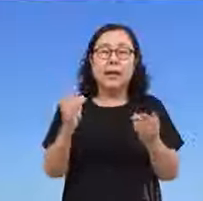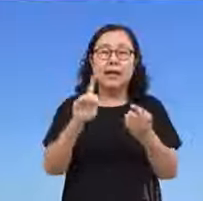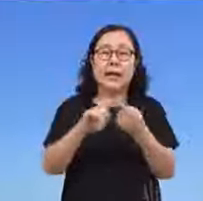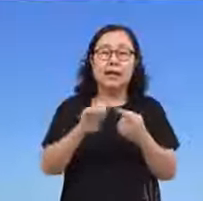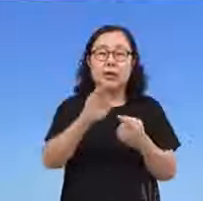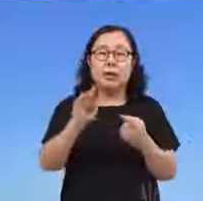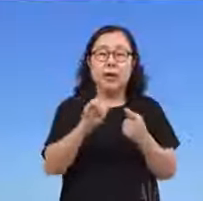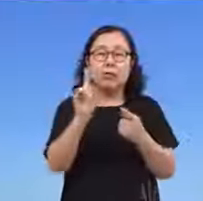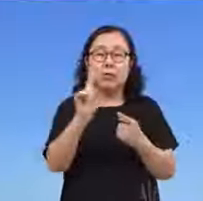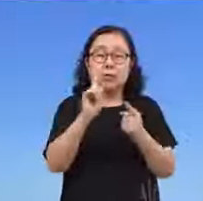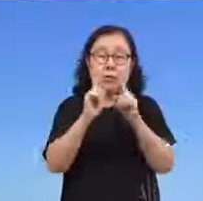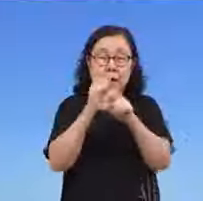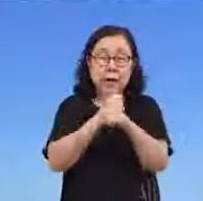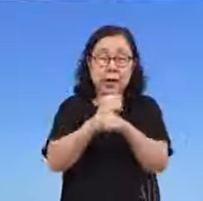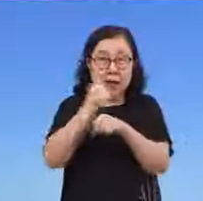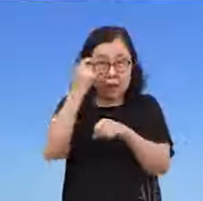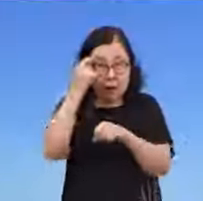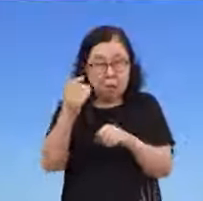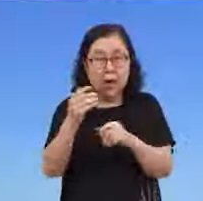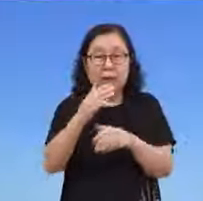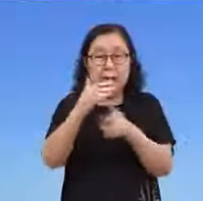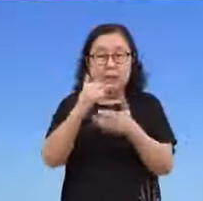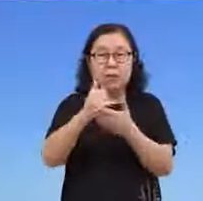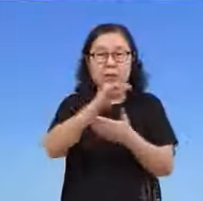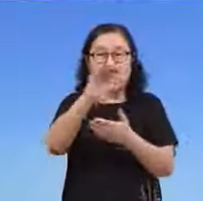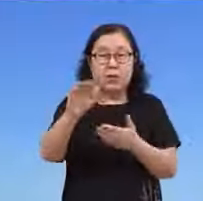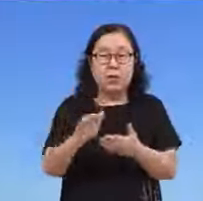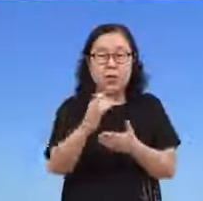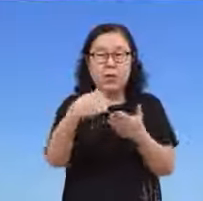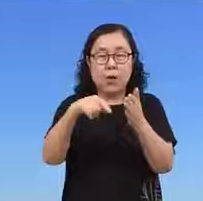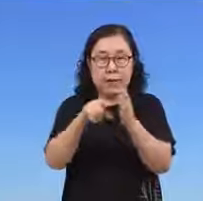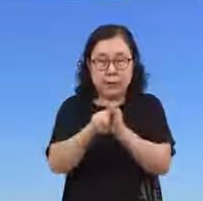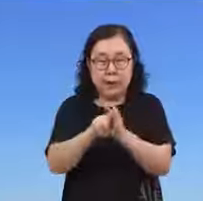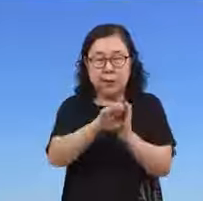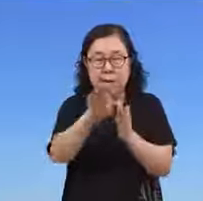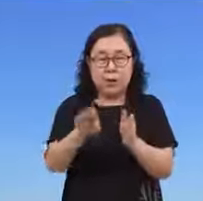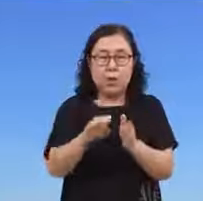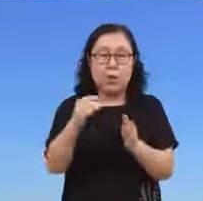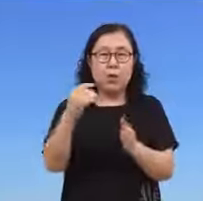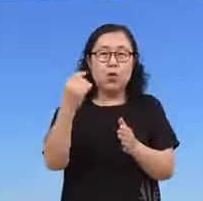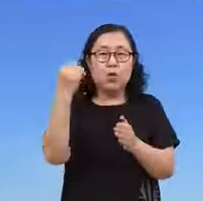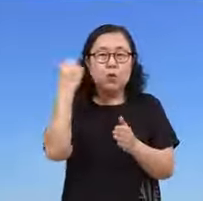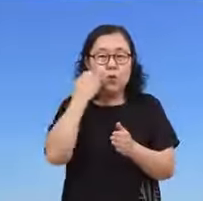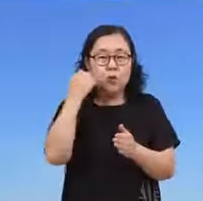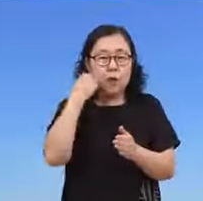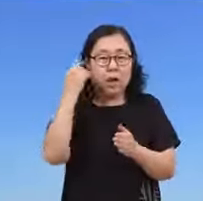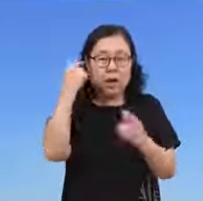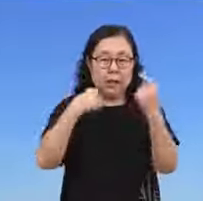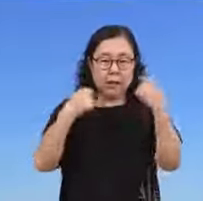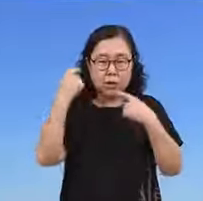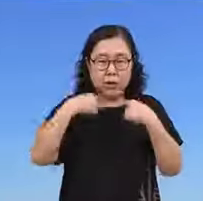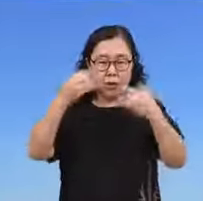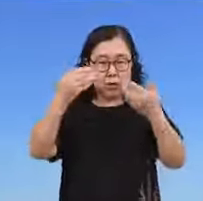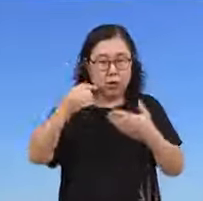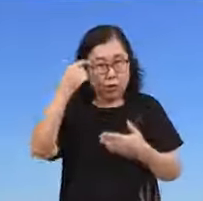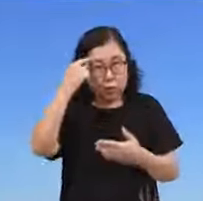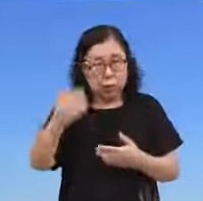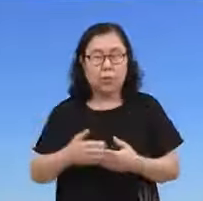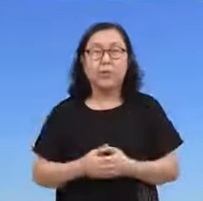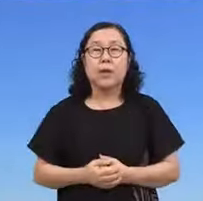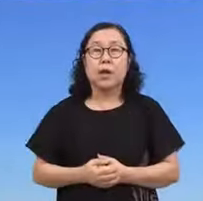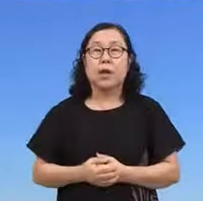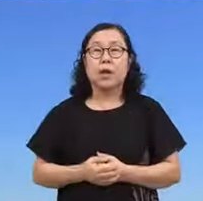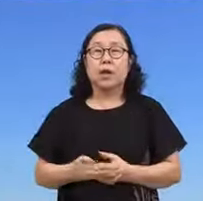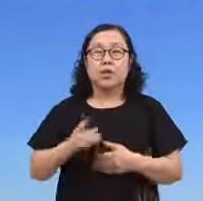우리가 무슨 말하리요? 만일 하나님이 우리를 위하시면 누가 우리를 대적하리요? 이런 말씀들을 이제